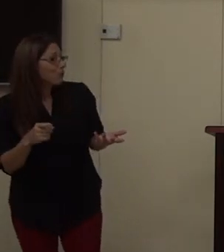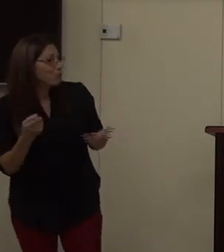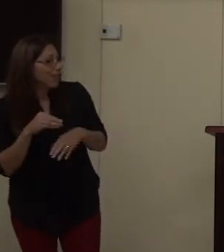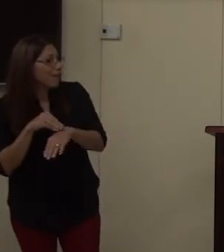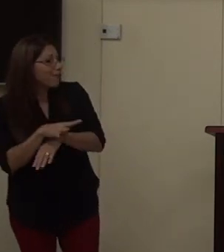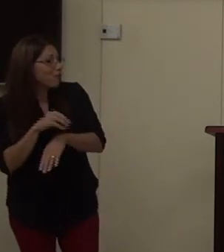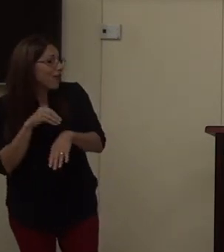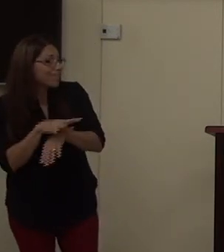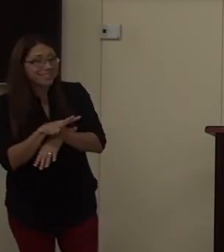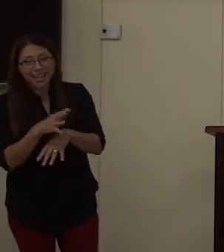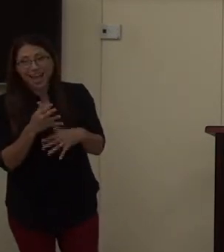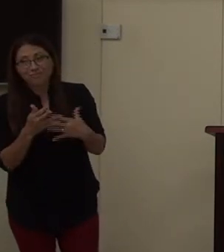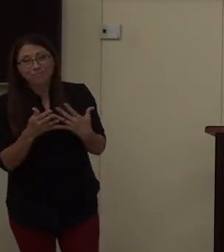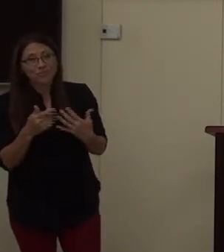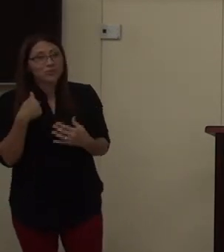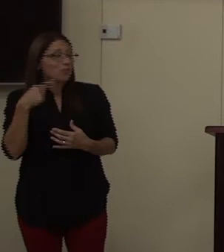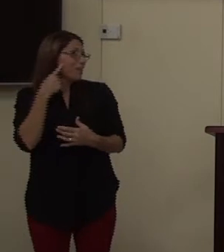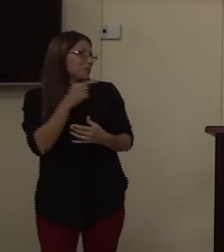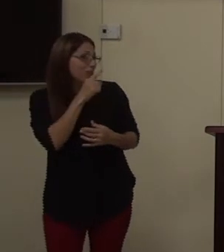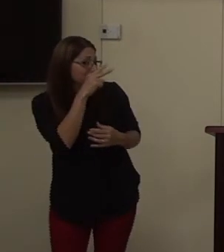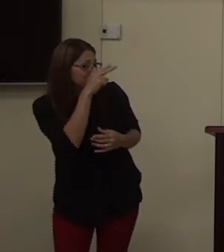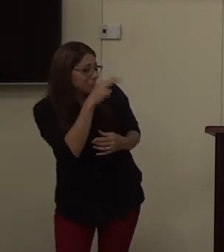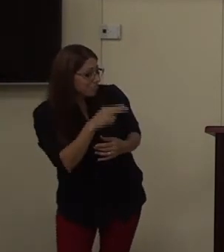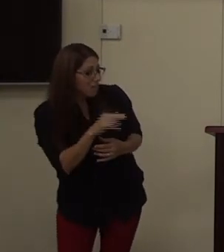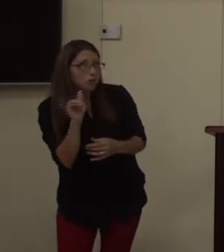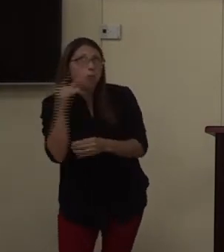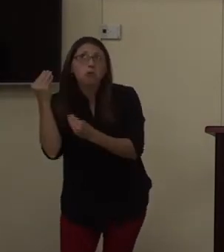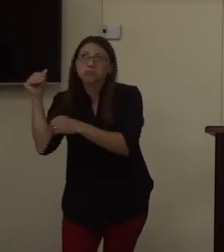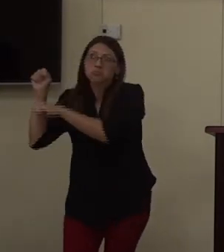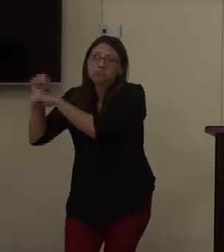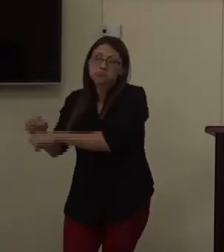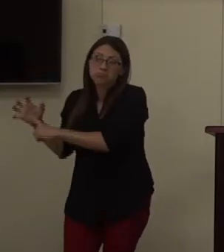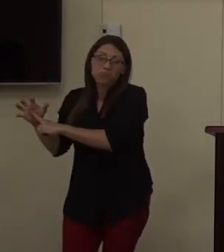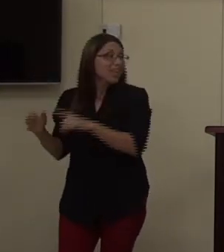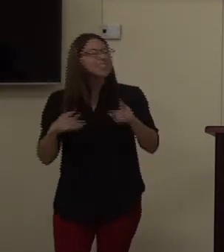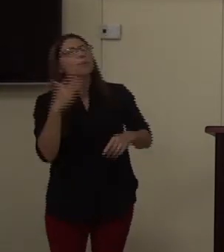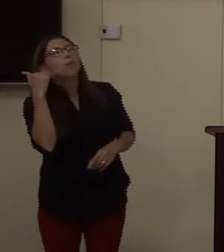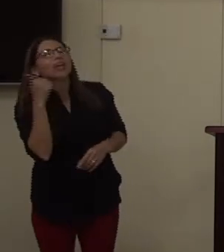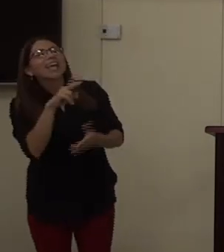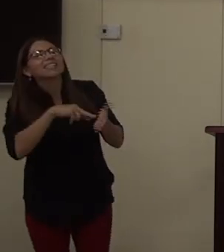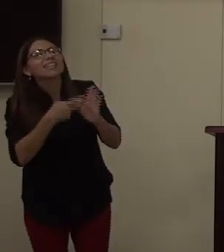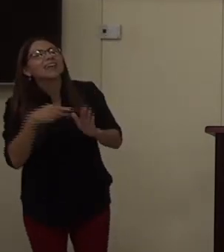influencia, supongo, de los típicos textos. No, pero ¿por qué decís que es música plancha? ¿Qué es la música plancha?